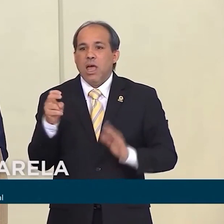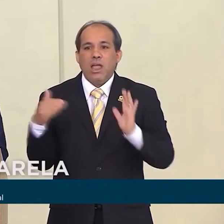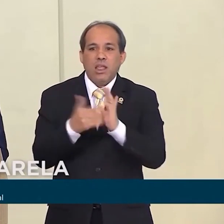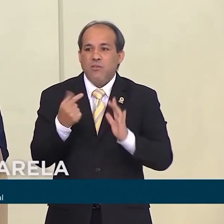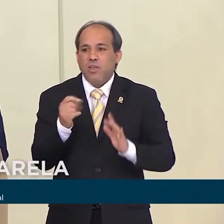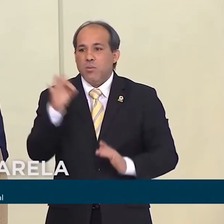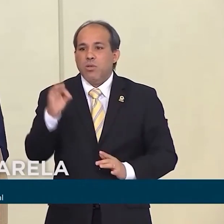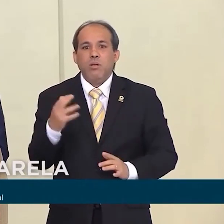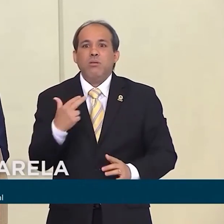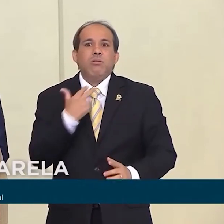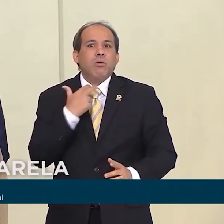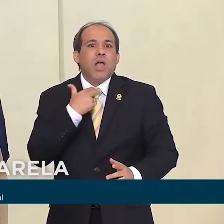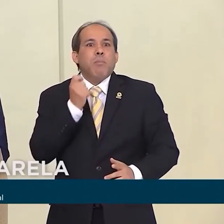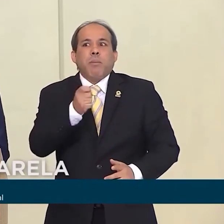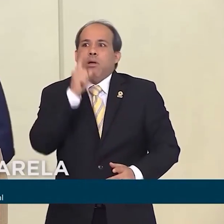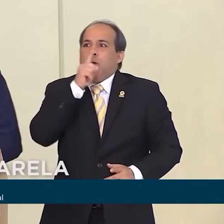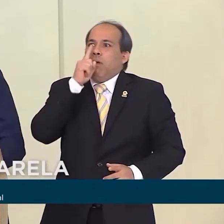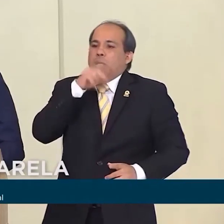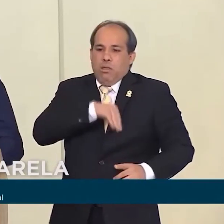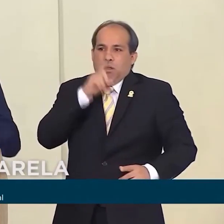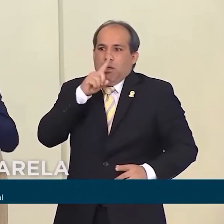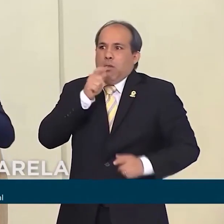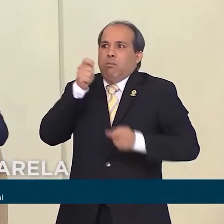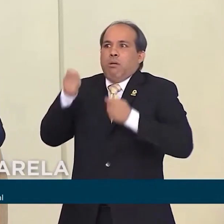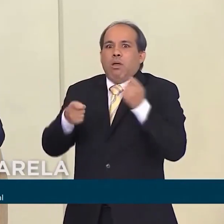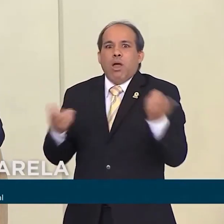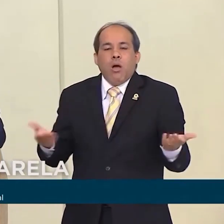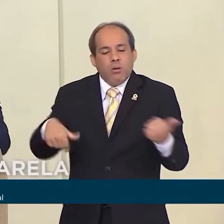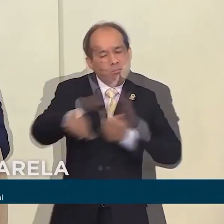porque eu não tinha condição. Então hoje que a gente pode